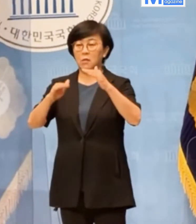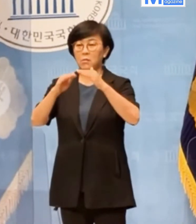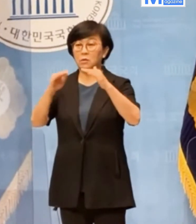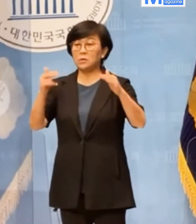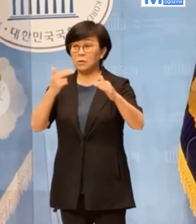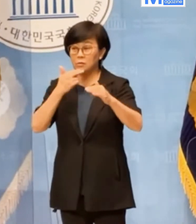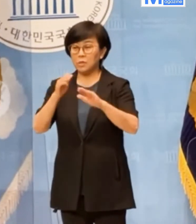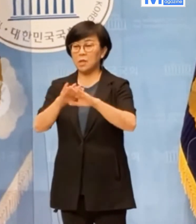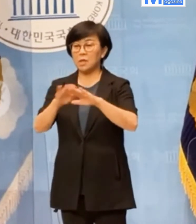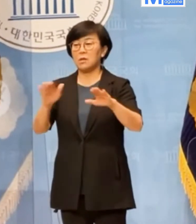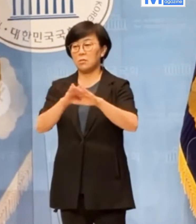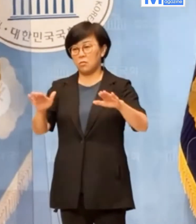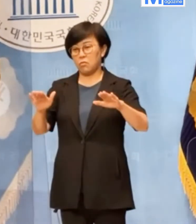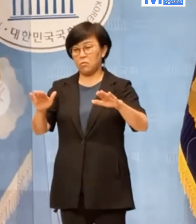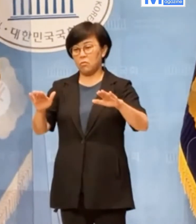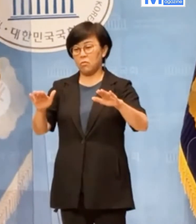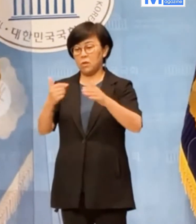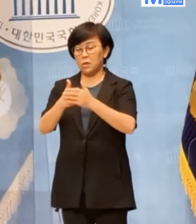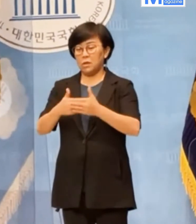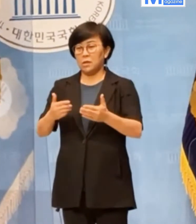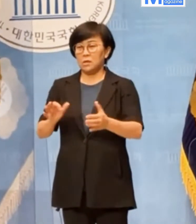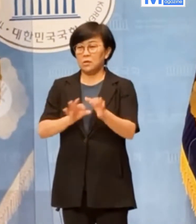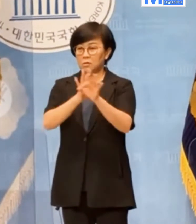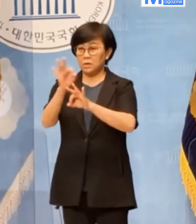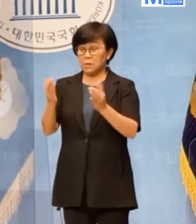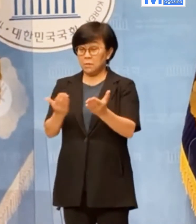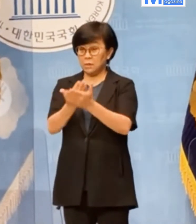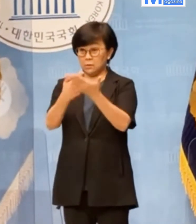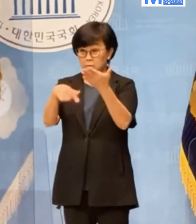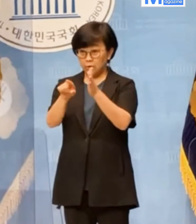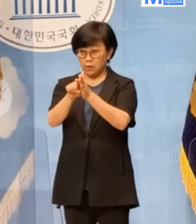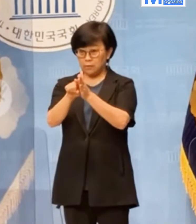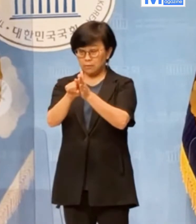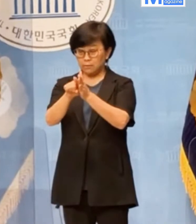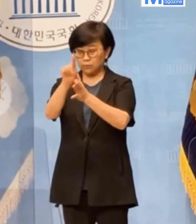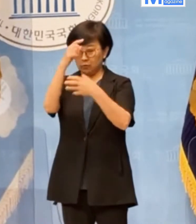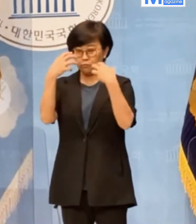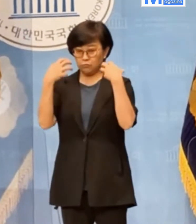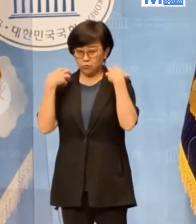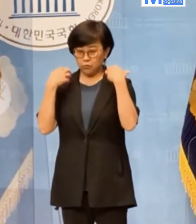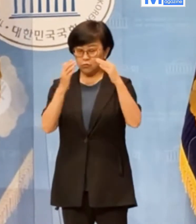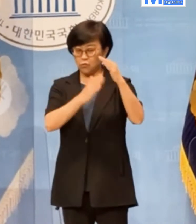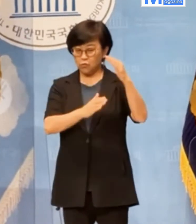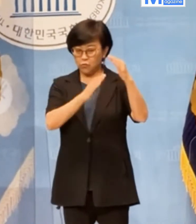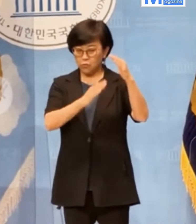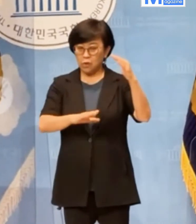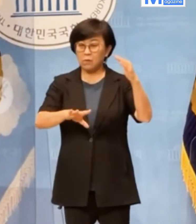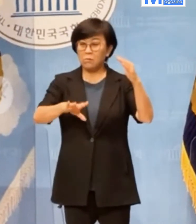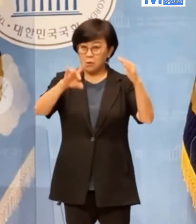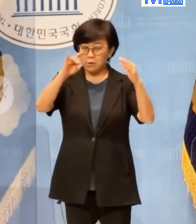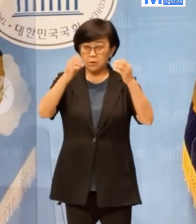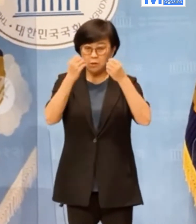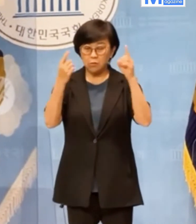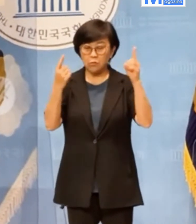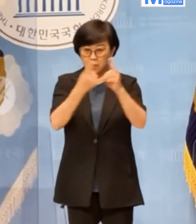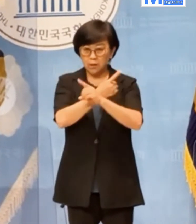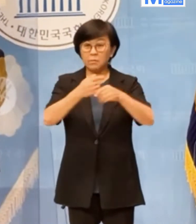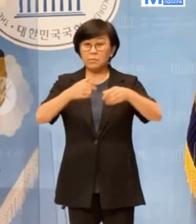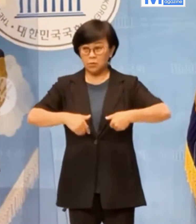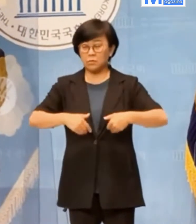해소하고 우리 경제의 성장을 유지하기 위해서는 정부와 공공부문이 먼저 혁신해야